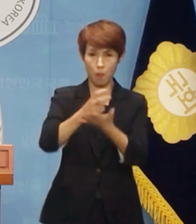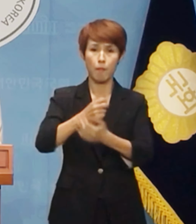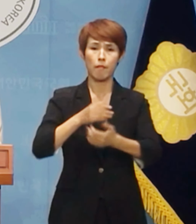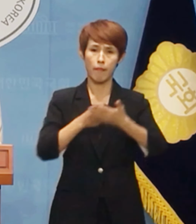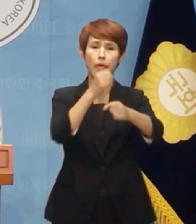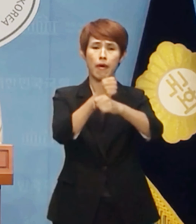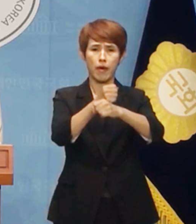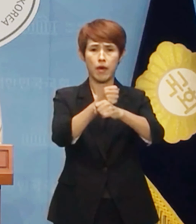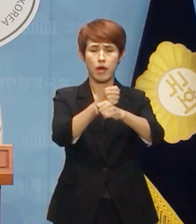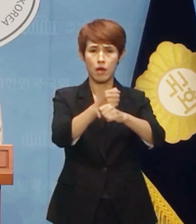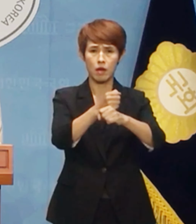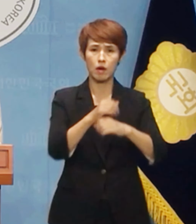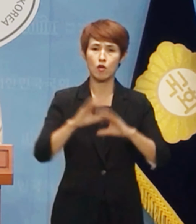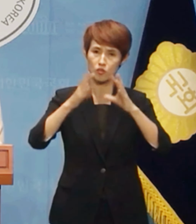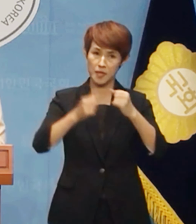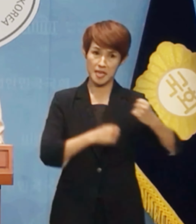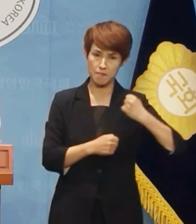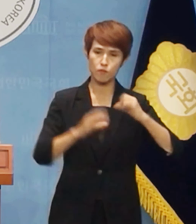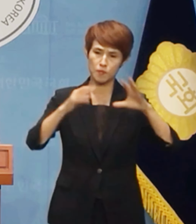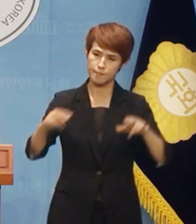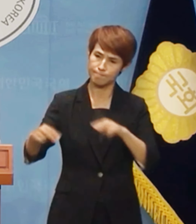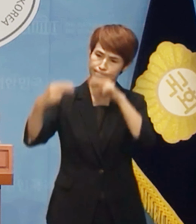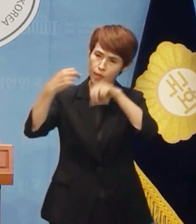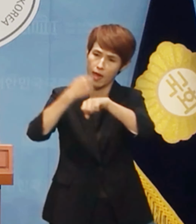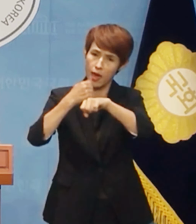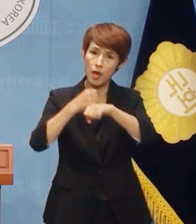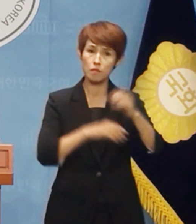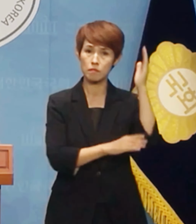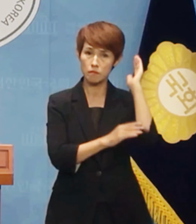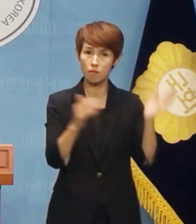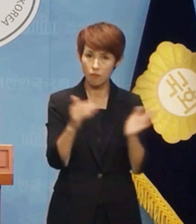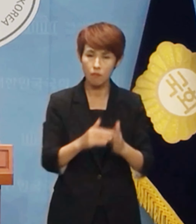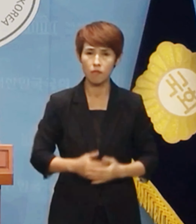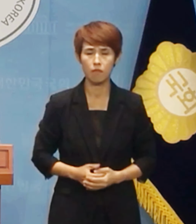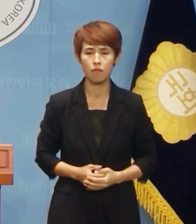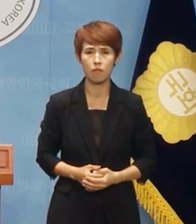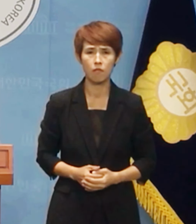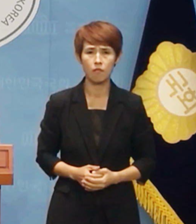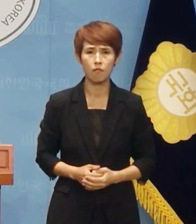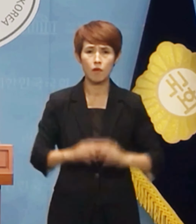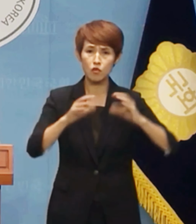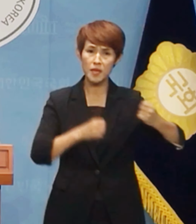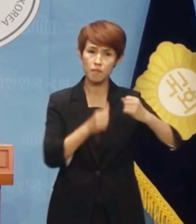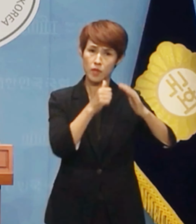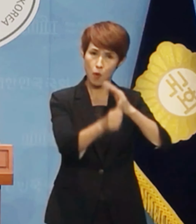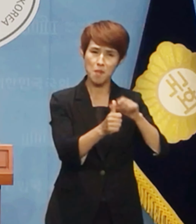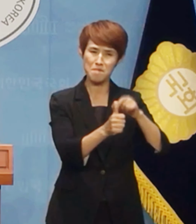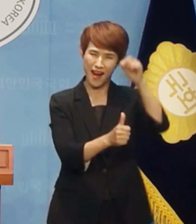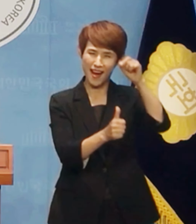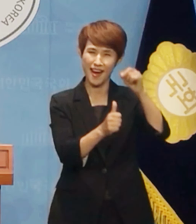국민의 힘이 국민 눈높이에 더 반응해야 한다 이렇게 말했습니다 그런데 국민의 힘 대표에